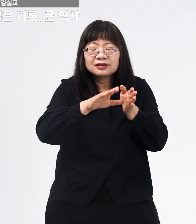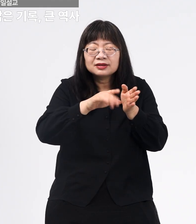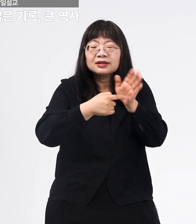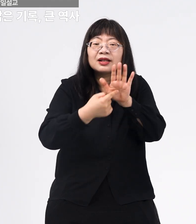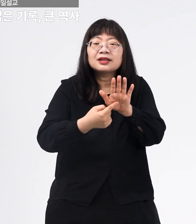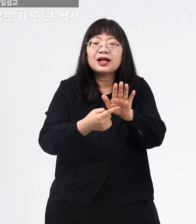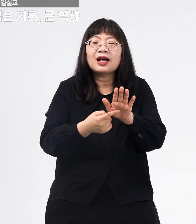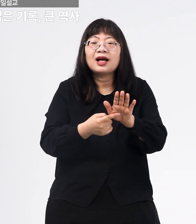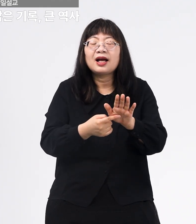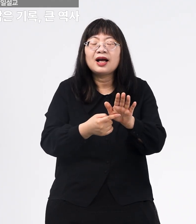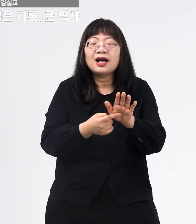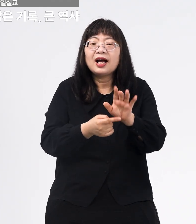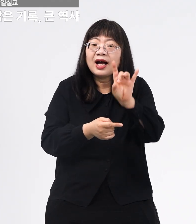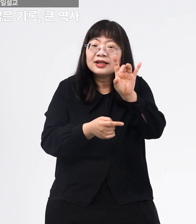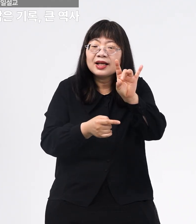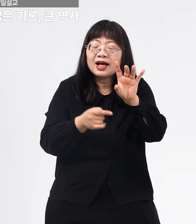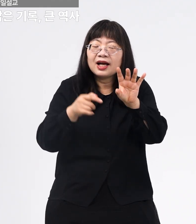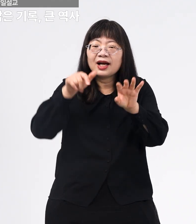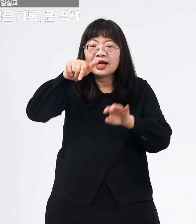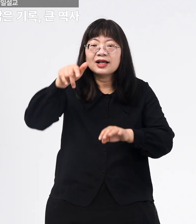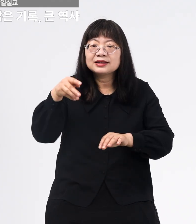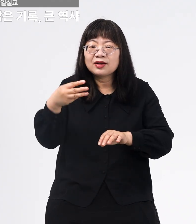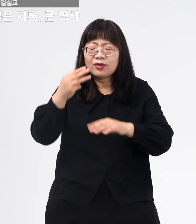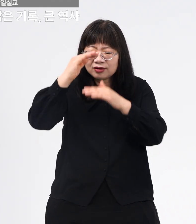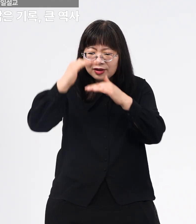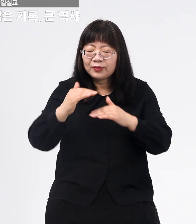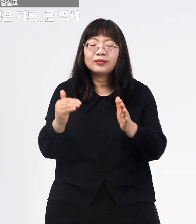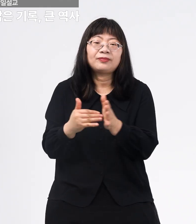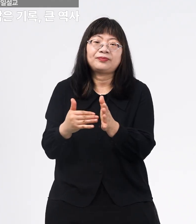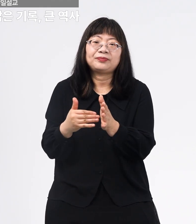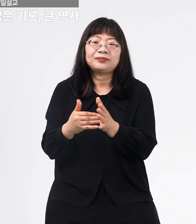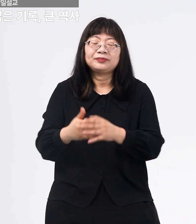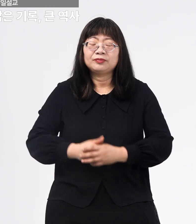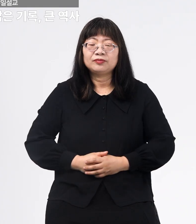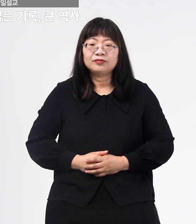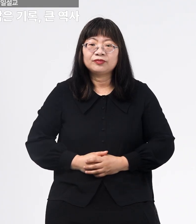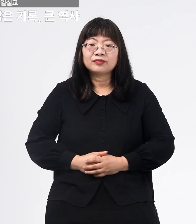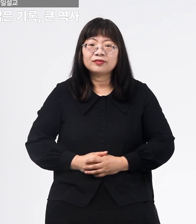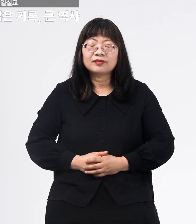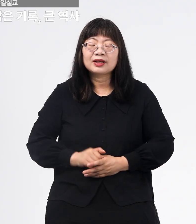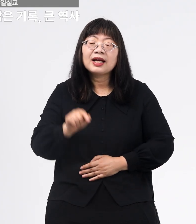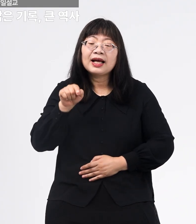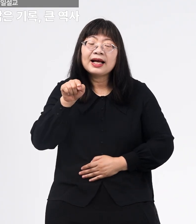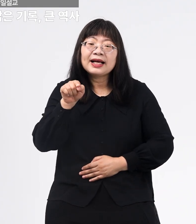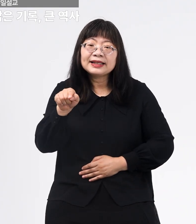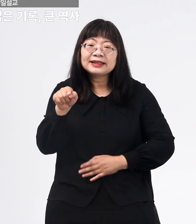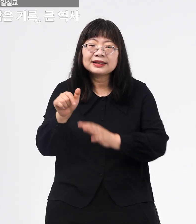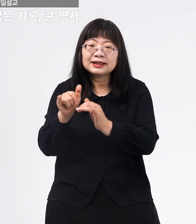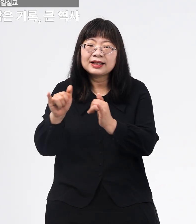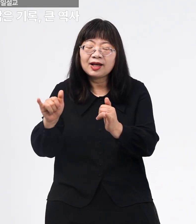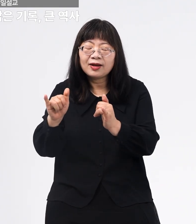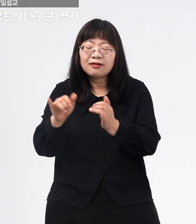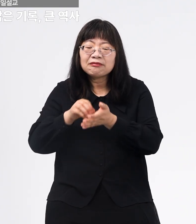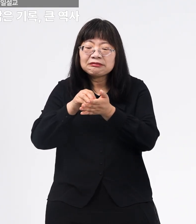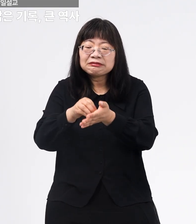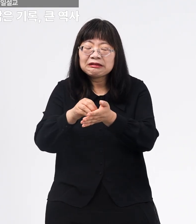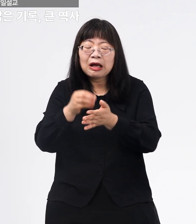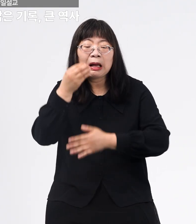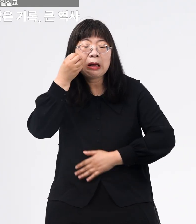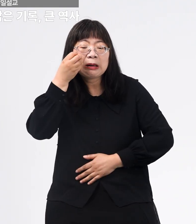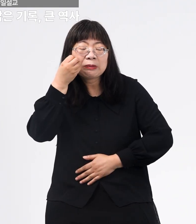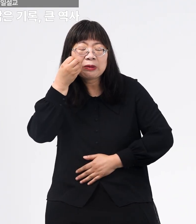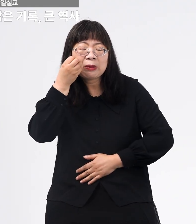전부예요. 그래서 우리는 이 인물의 이 신비로운 등장, 그 신비로운 역할에 대해서